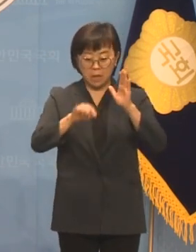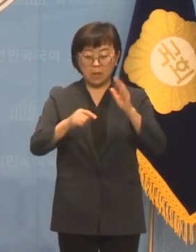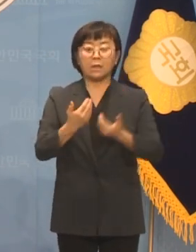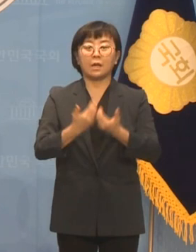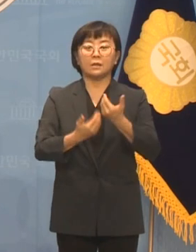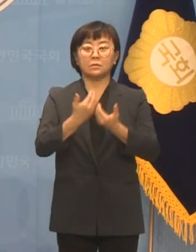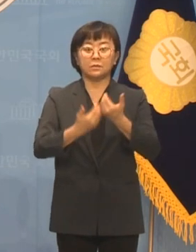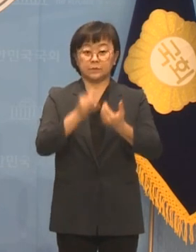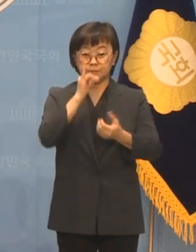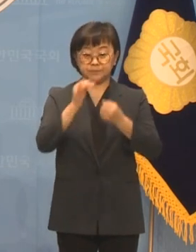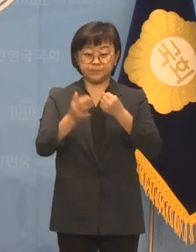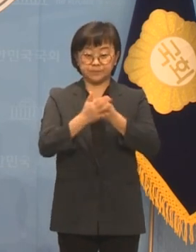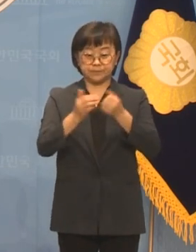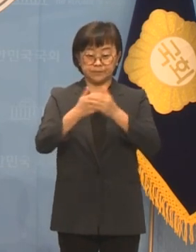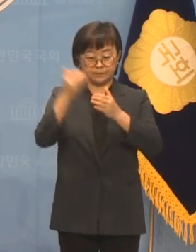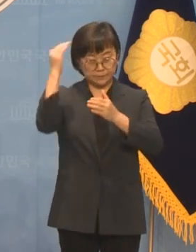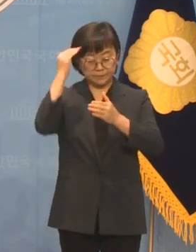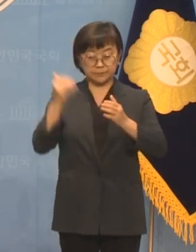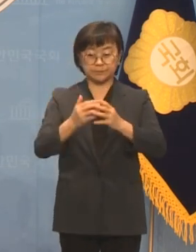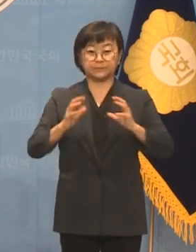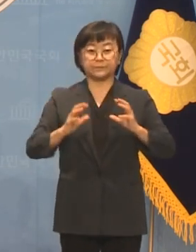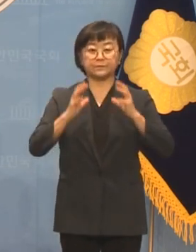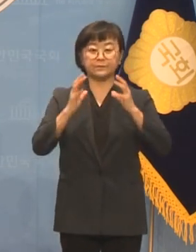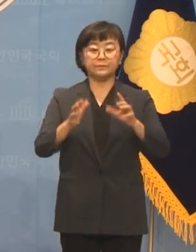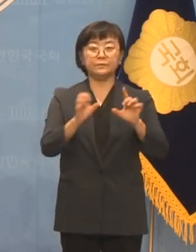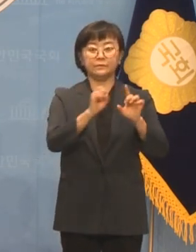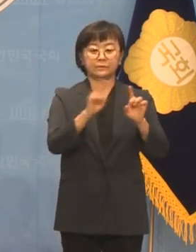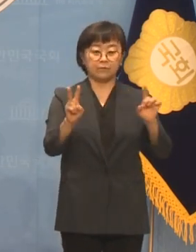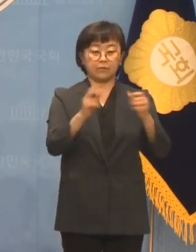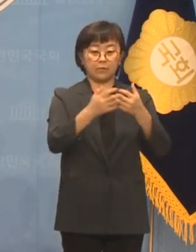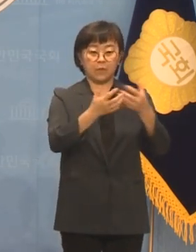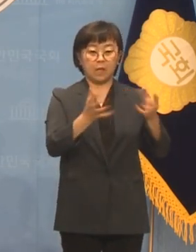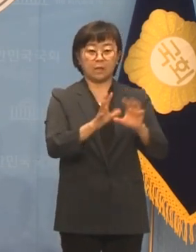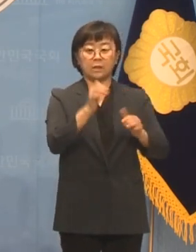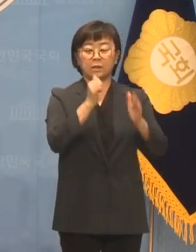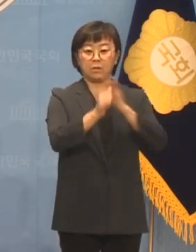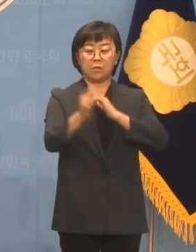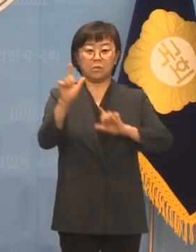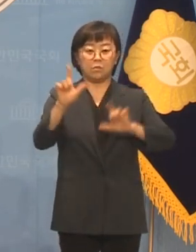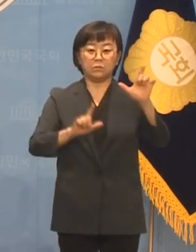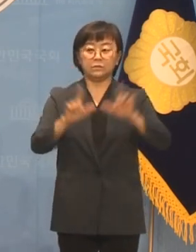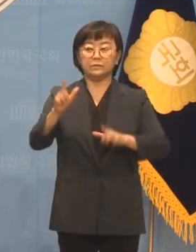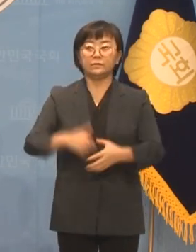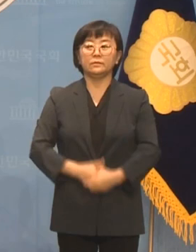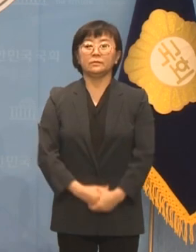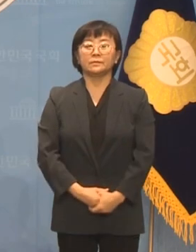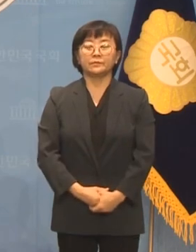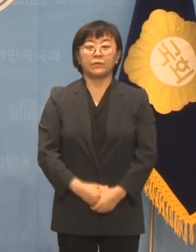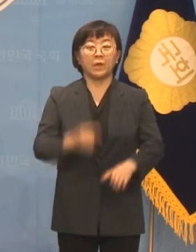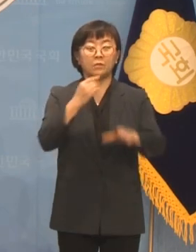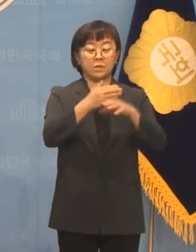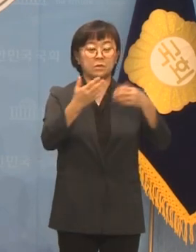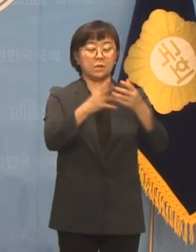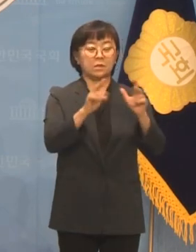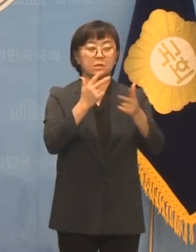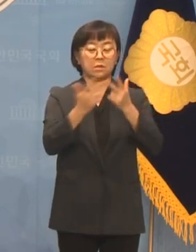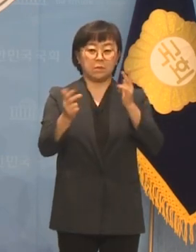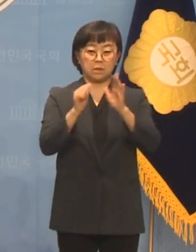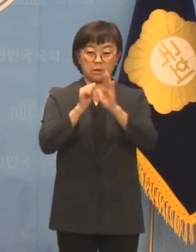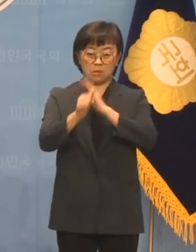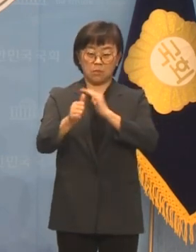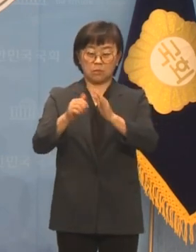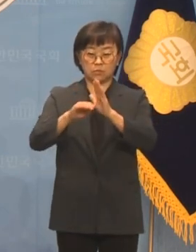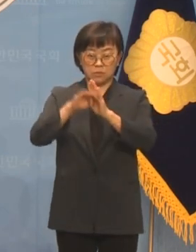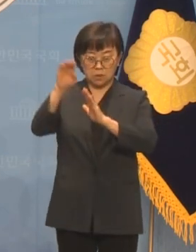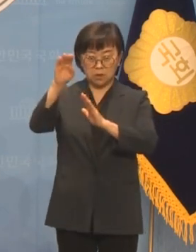것이 현재 대한민국 제 1야당의 대표의 모습입니다 이재명 대표는